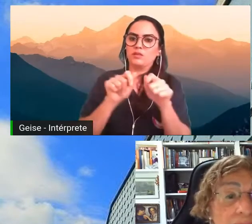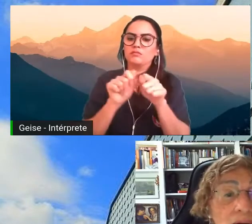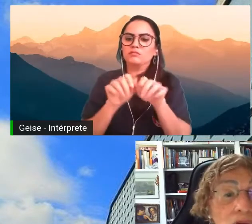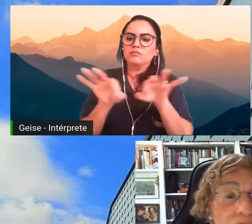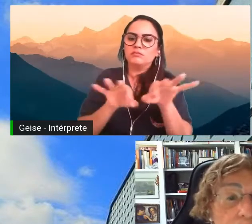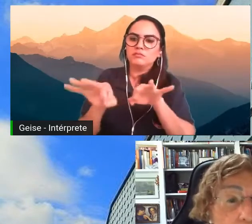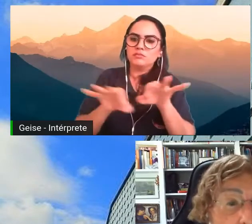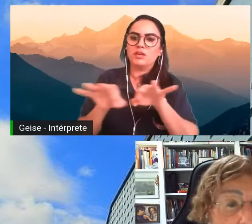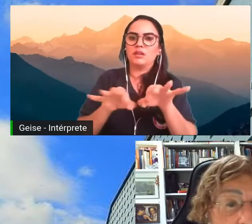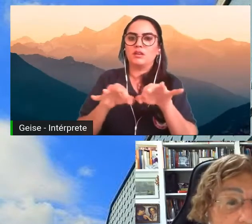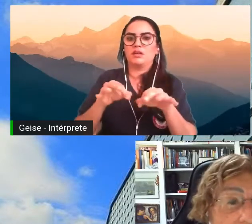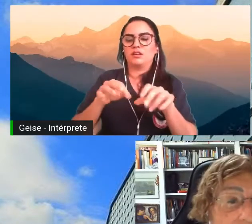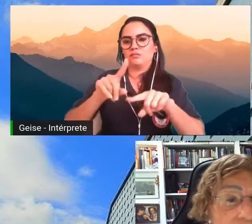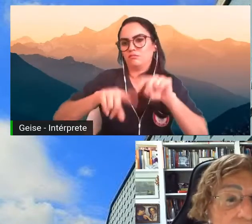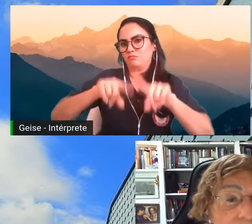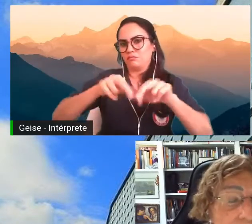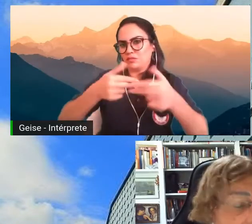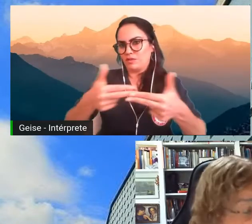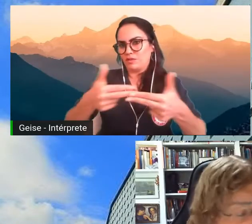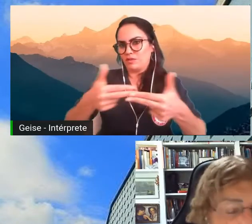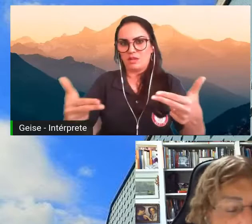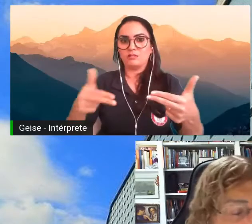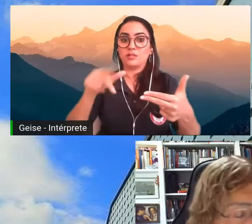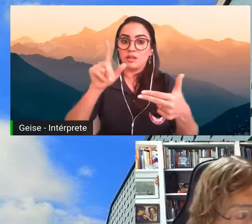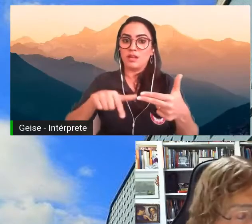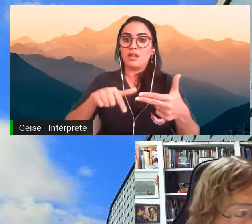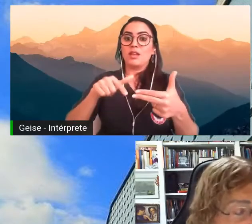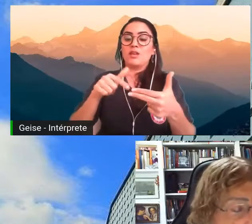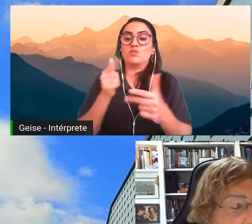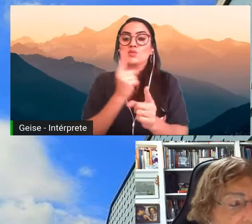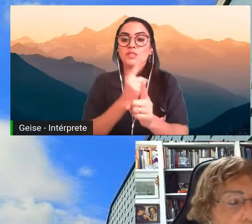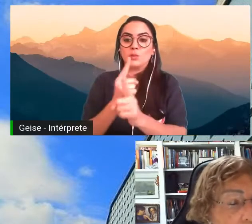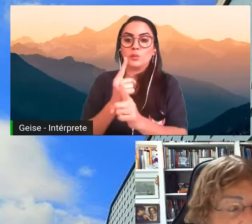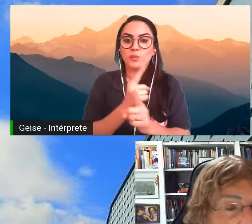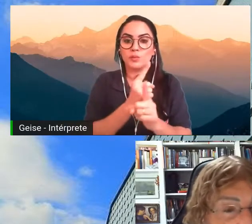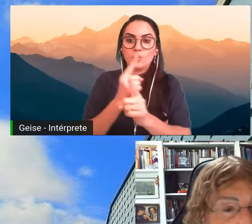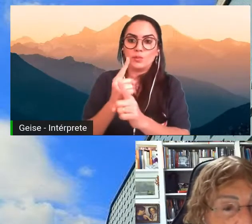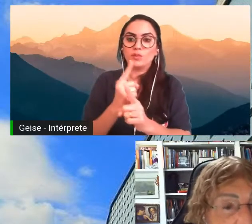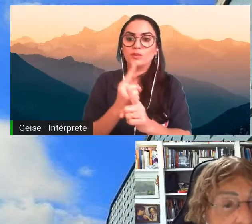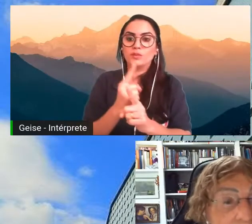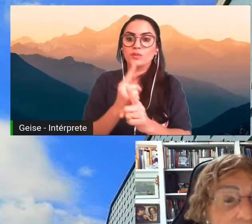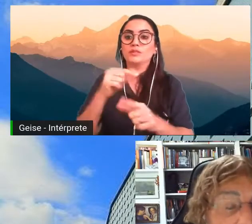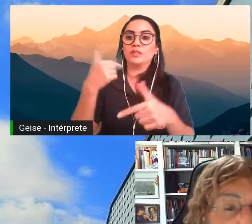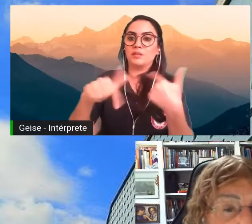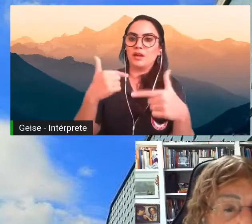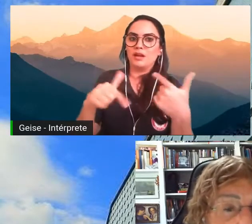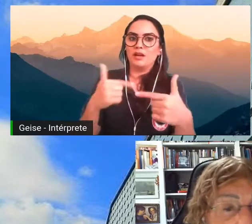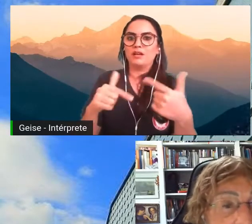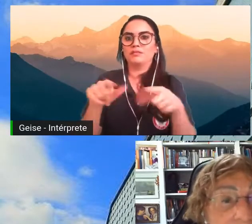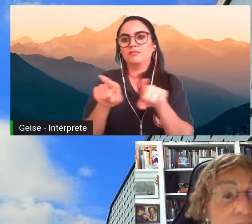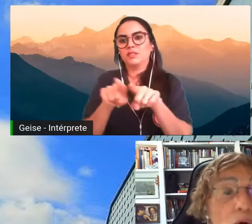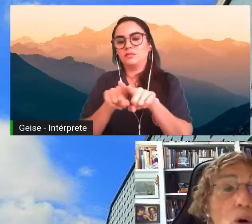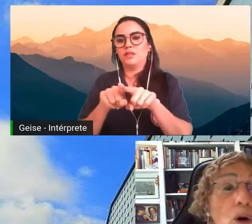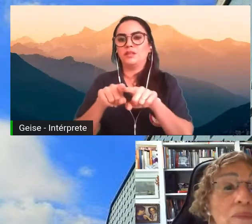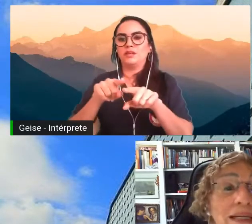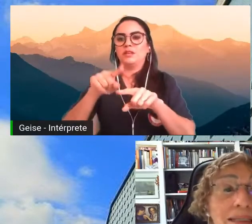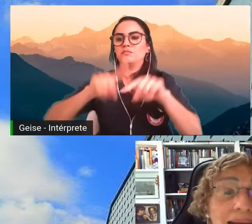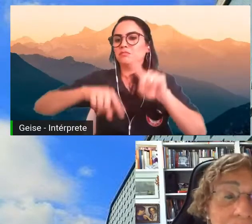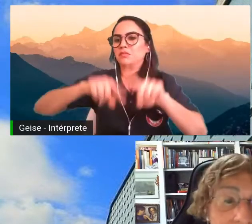empregos, é onde se produz mercados, onde se produz objetos, serviços que